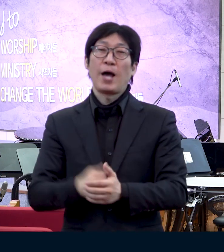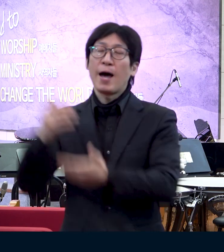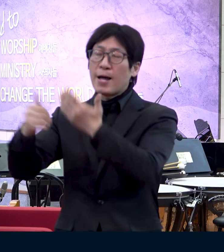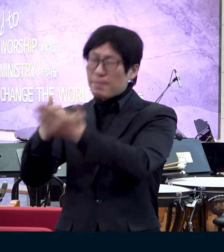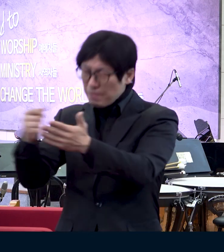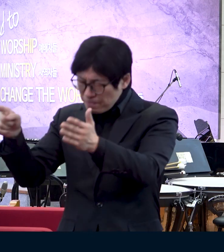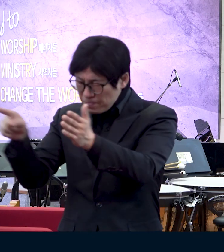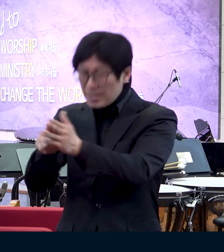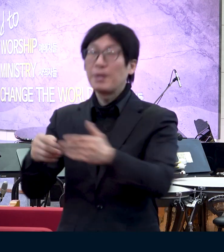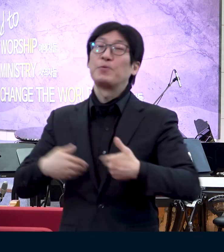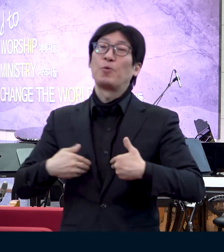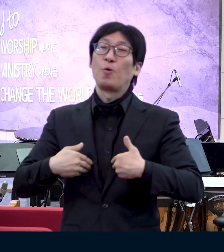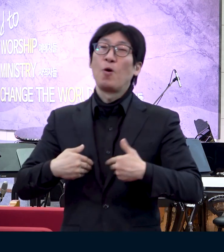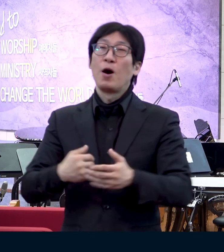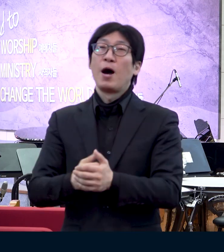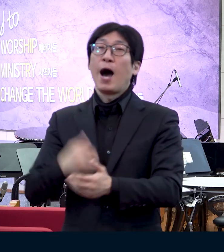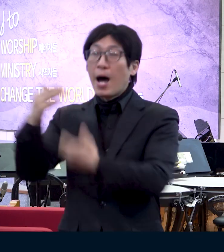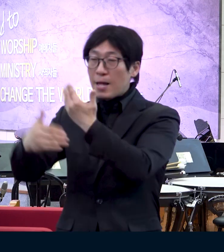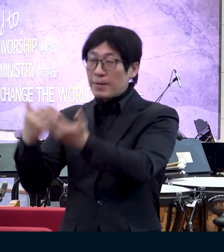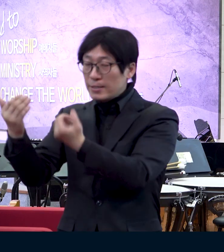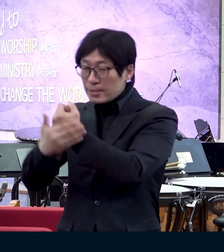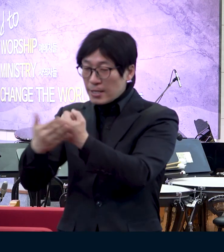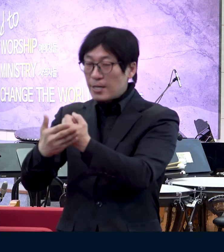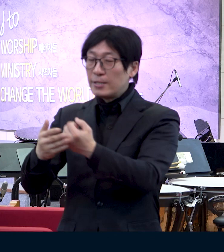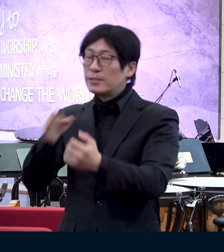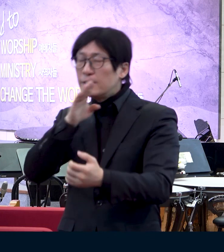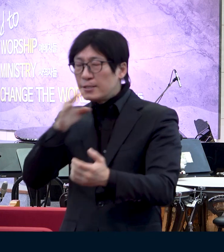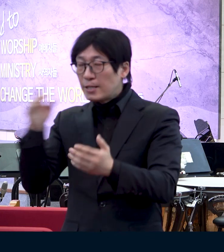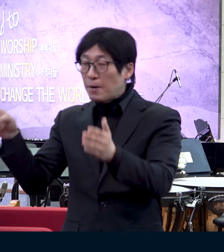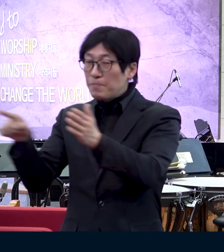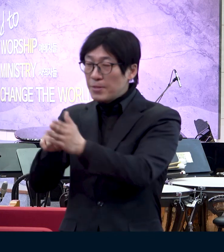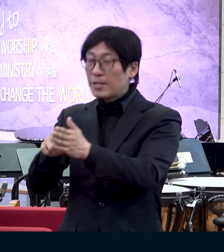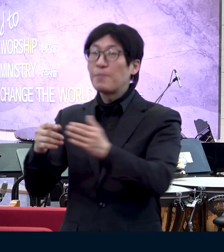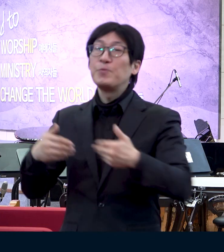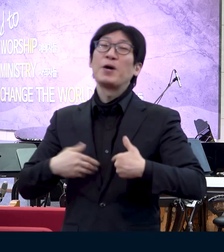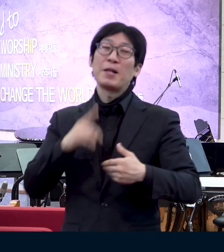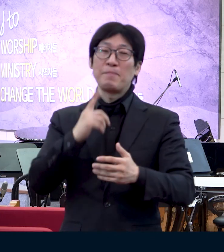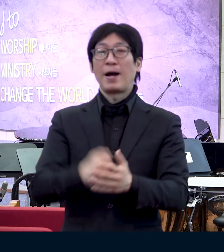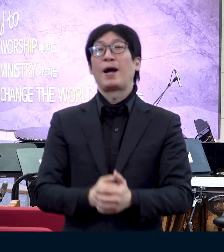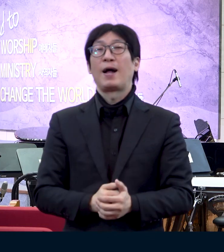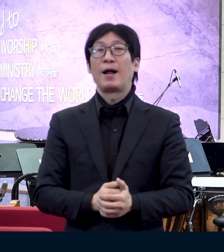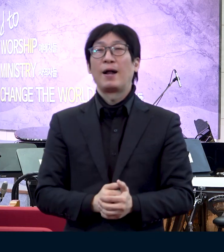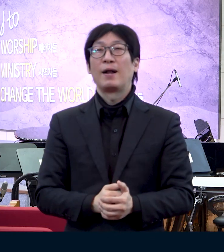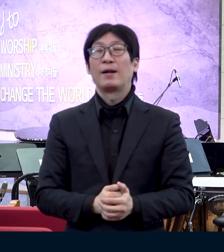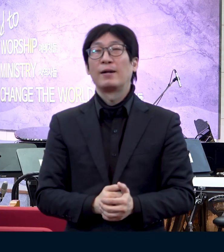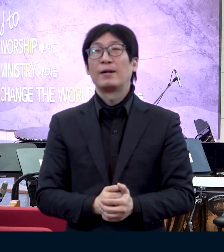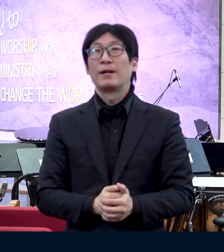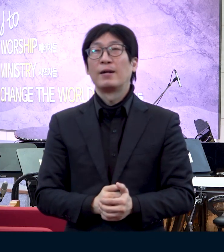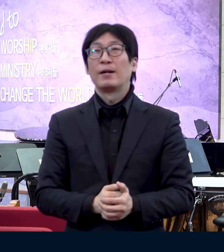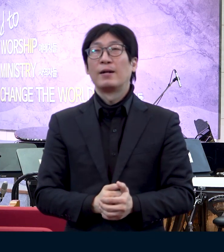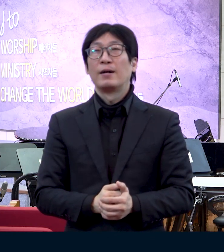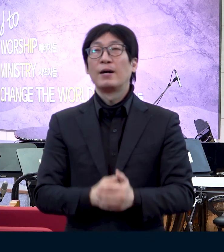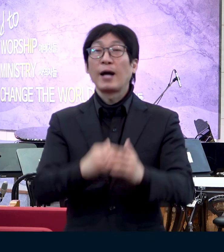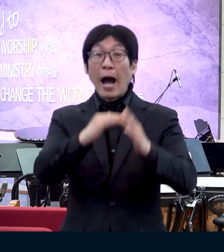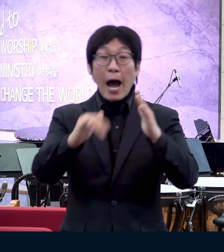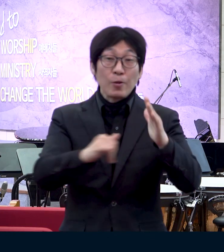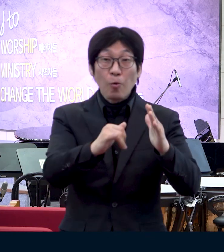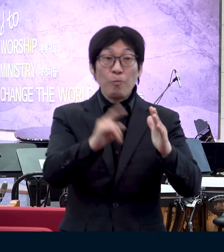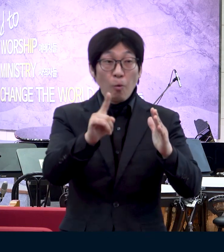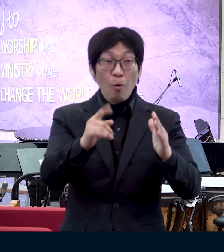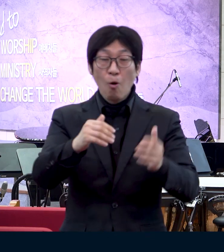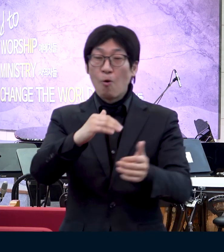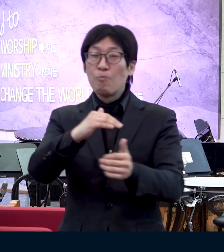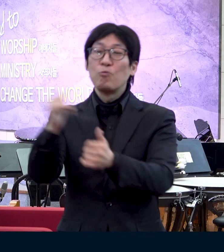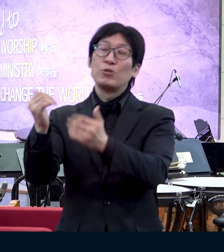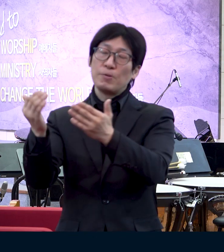하나님을 신뢰하셔야 돼요. 이 하나님의 은혜를 신뢰하는 게 정말 중요한 것이다. 이게 바로 가족을 그